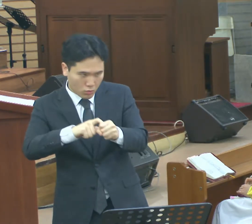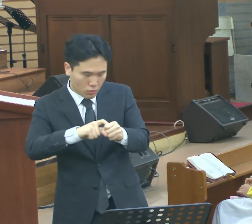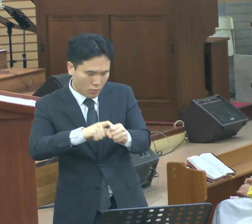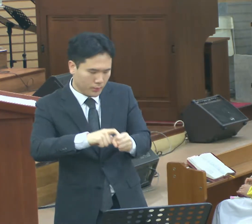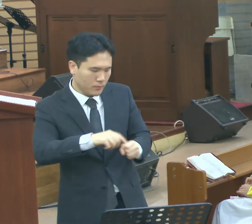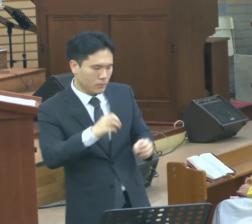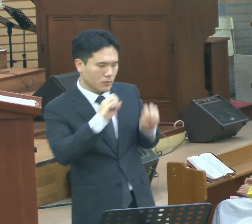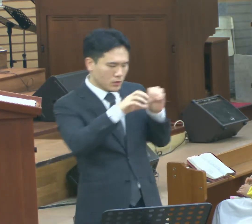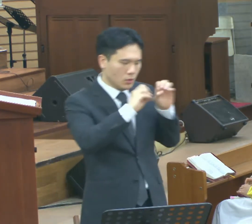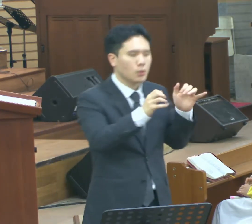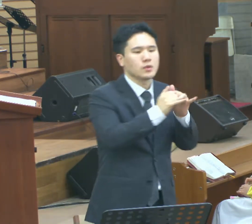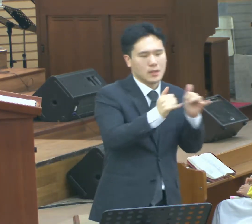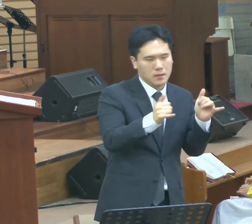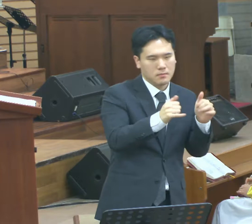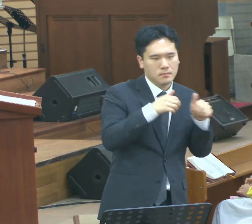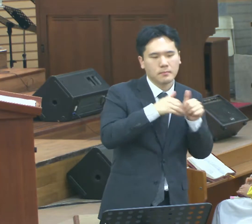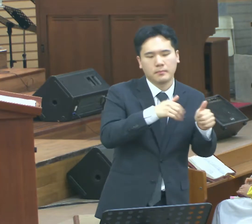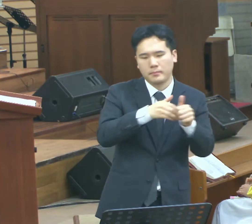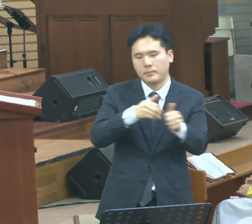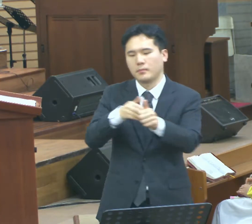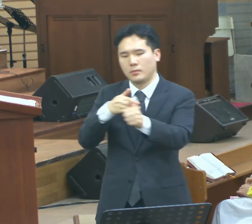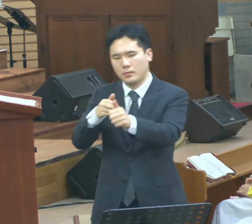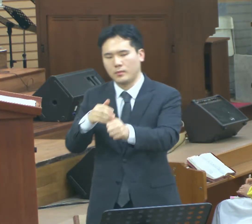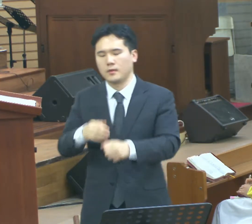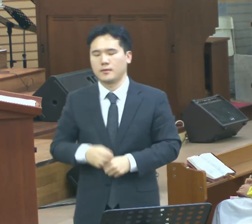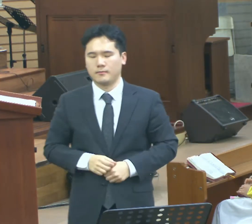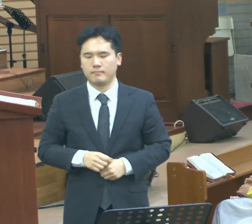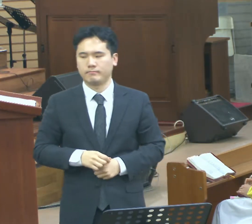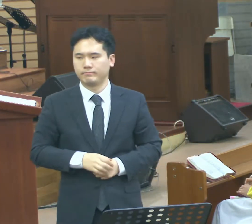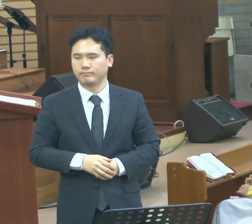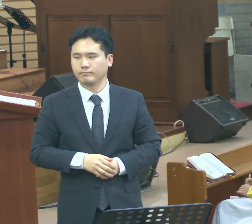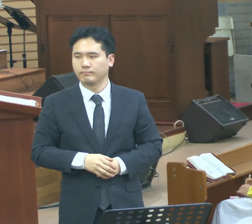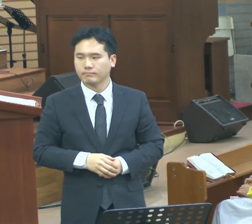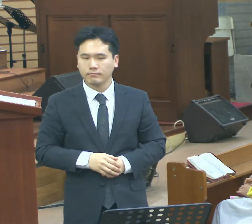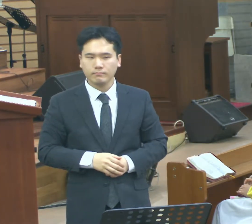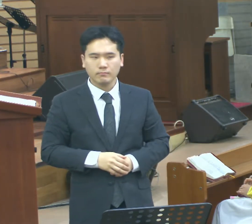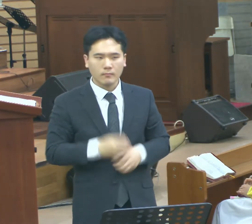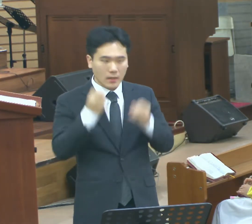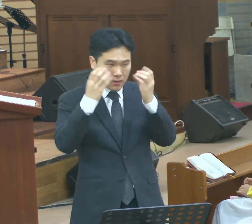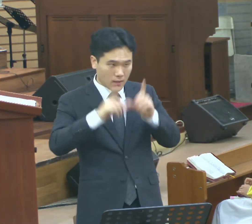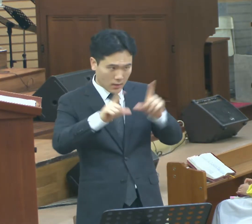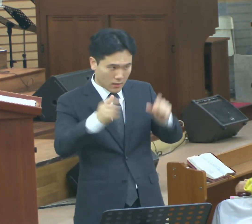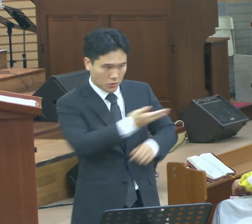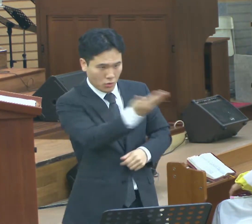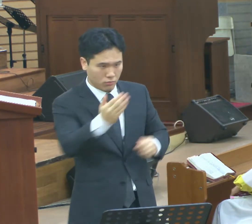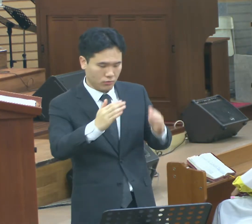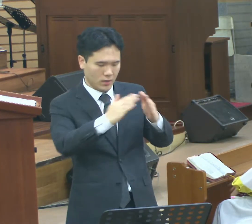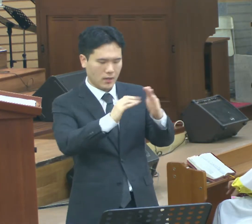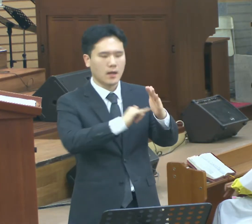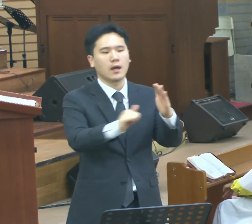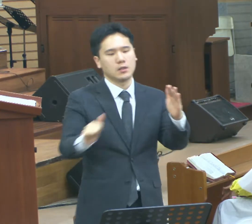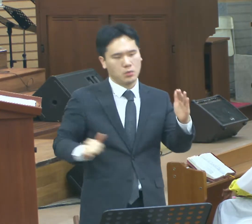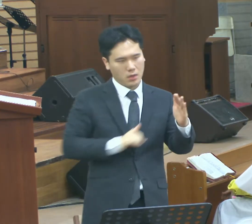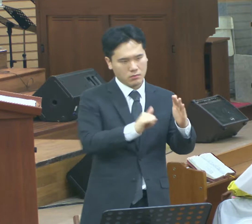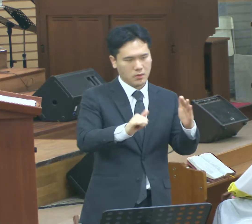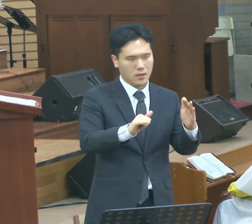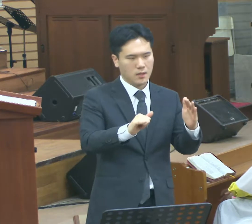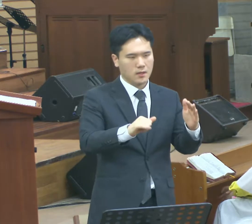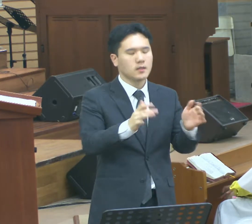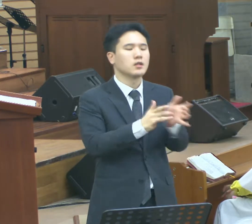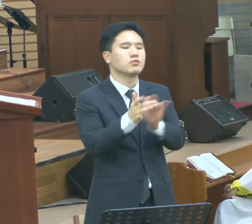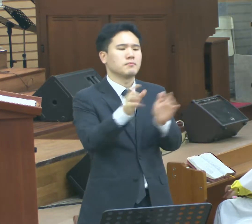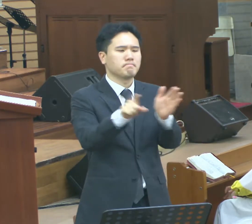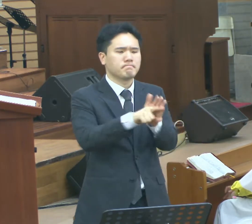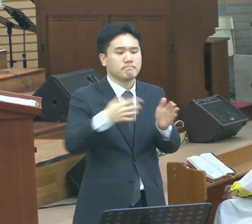거죠. 새해에도 여러분 가족 가운데 예수를 안 믿고 있는 분들이 예수를 믿게 되는 역사가 있게 되시기를